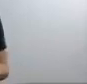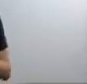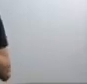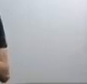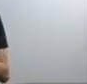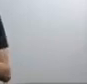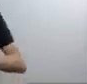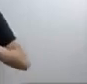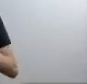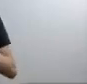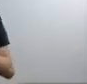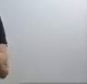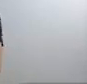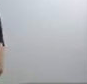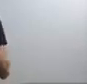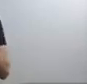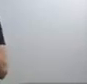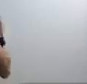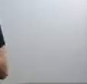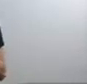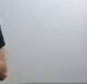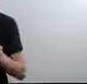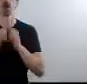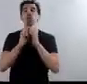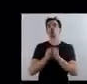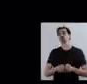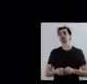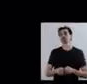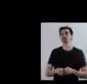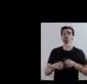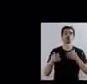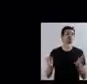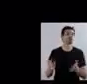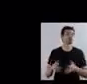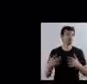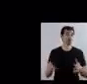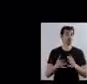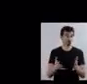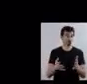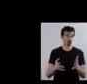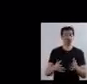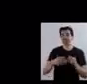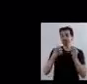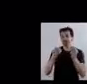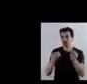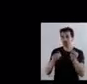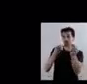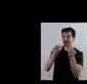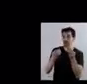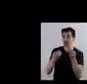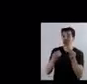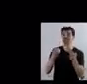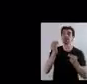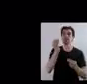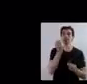de l'information nerveuse qui transite entre ces différents éléments ? Pour comprendre cela, prenons tout d'abord une cellule quelconque et plaçons de